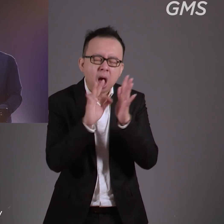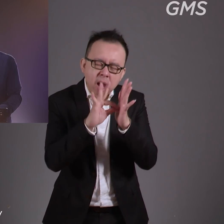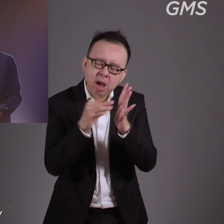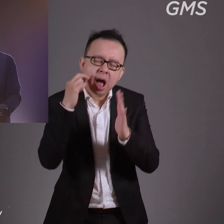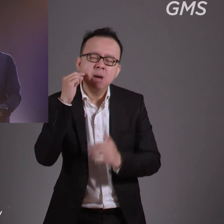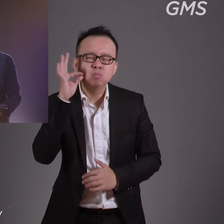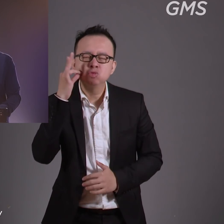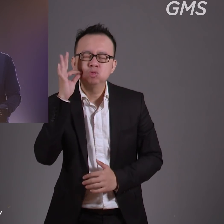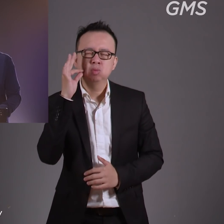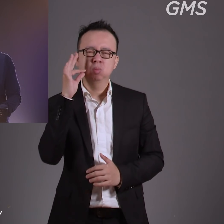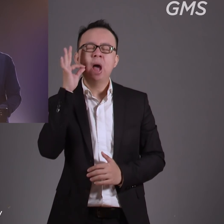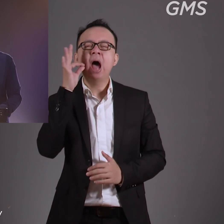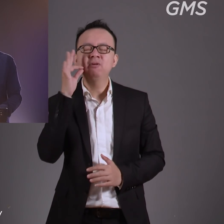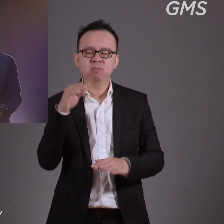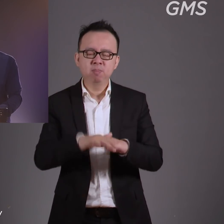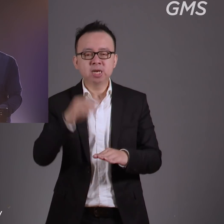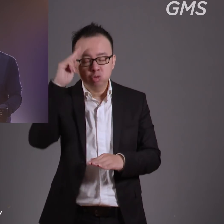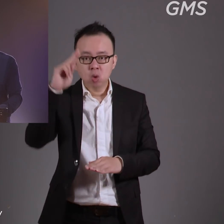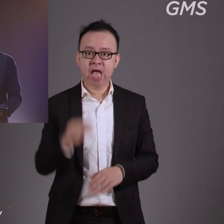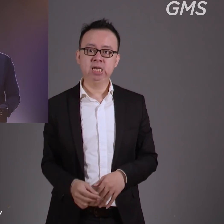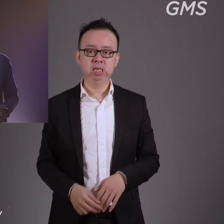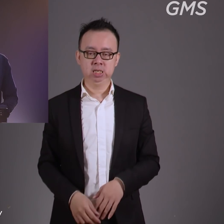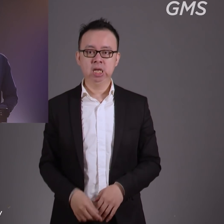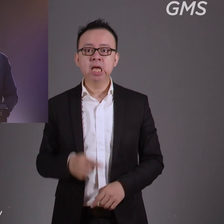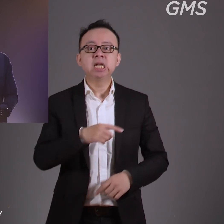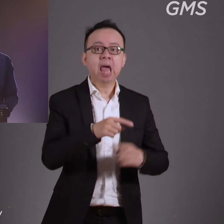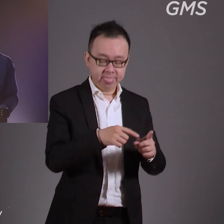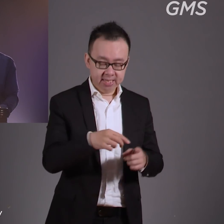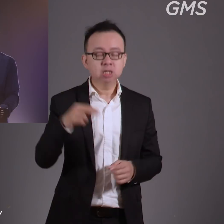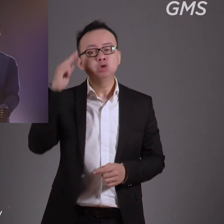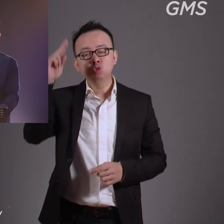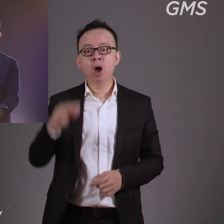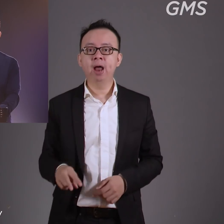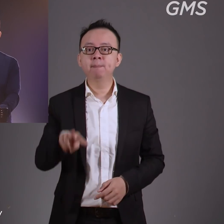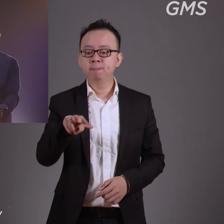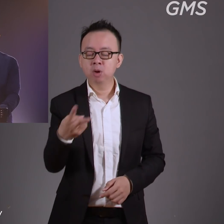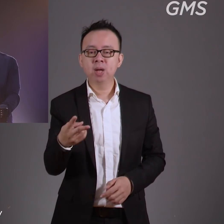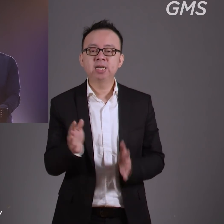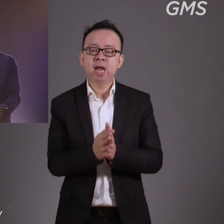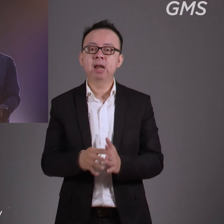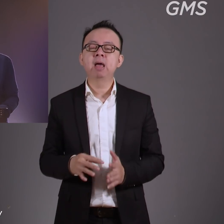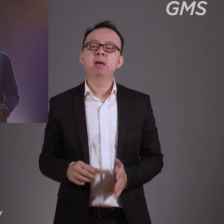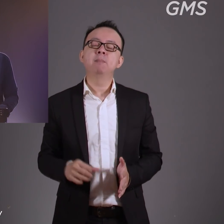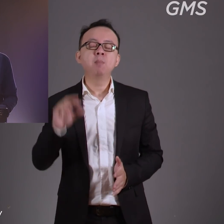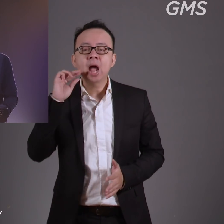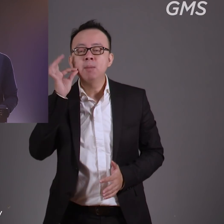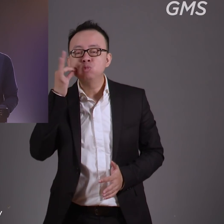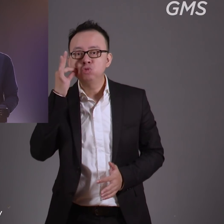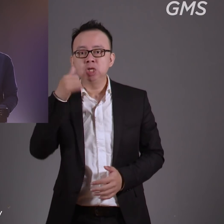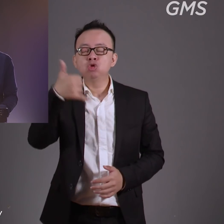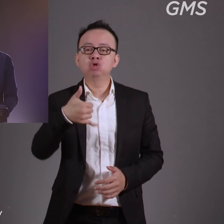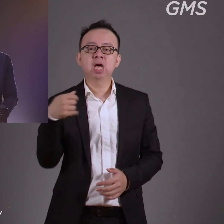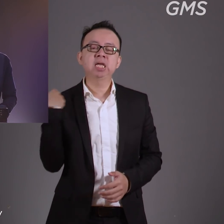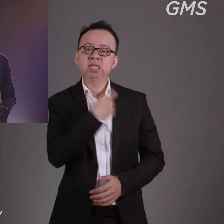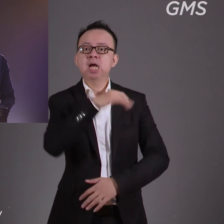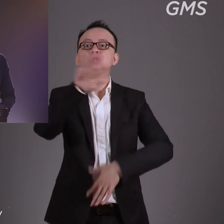dia. Dan juga akan menyembuhkan dia dan memulihkan negerinya. Bayangkan, iman kita itu praktekkan. Karena